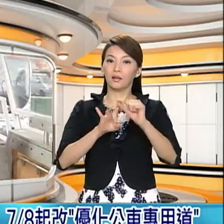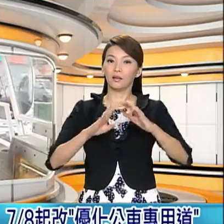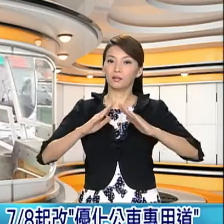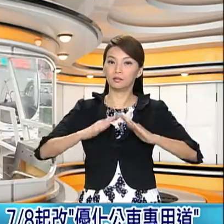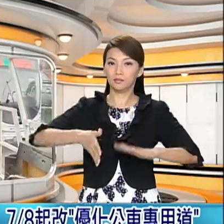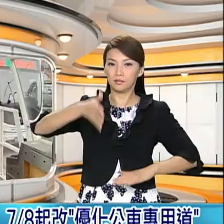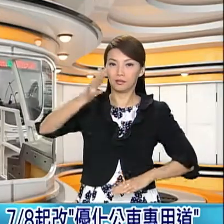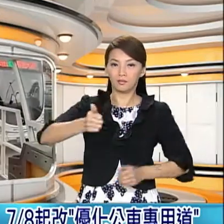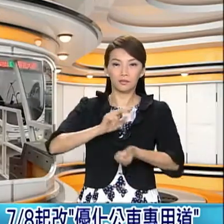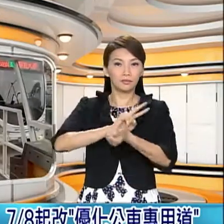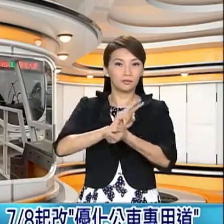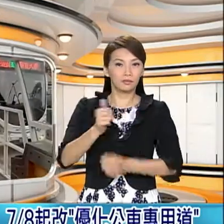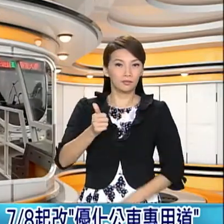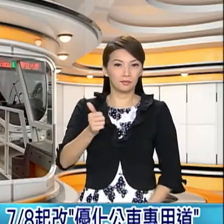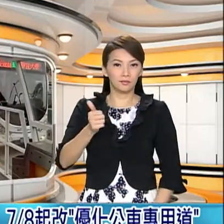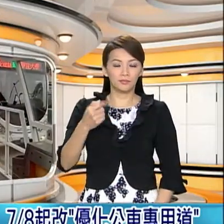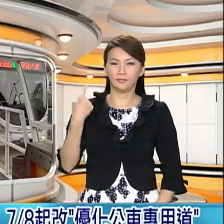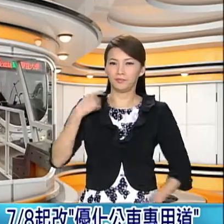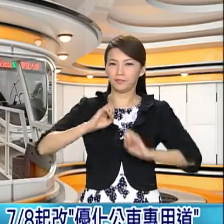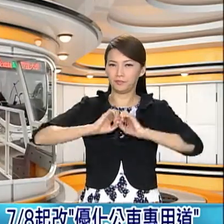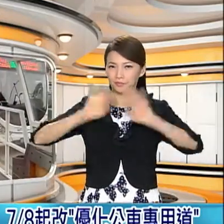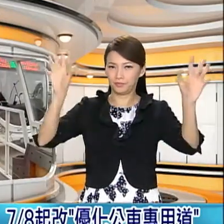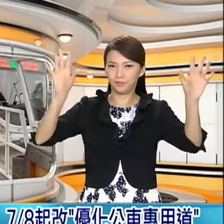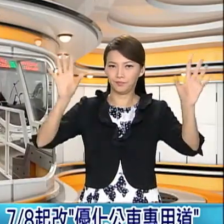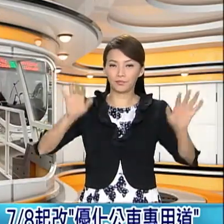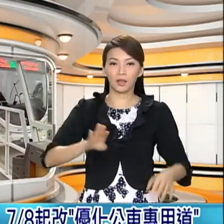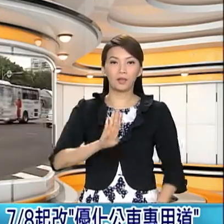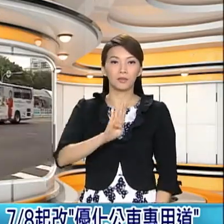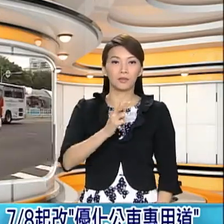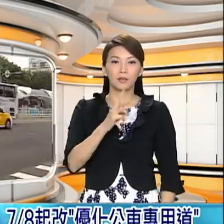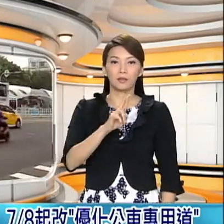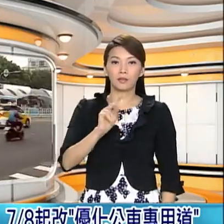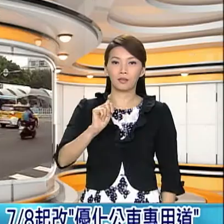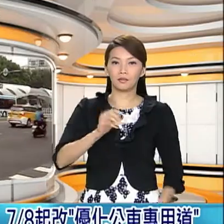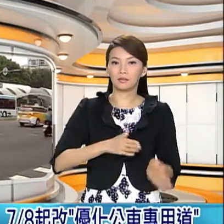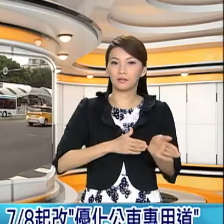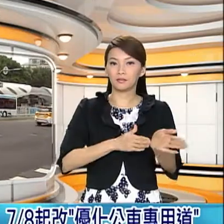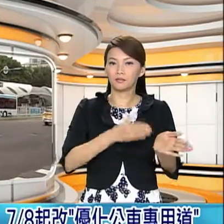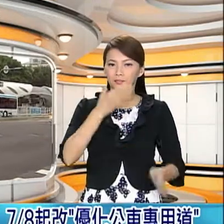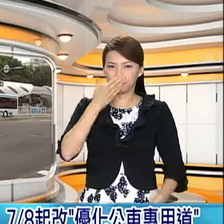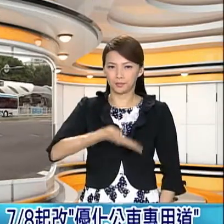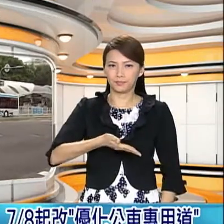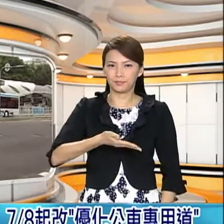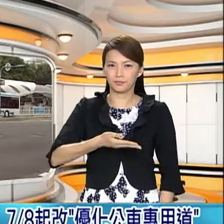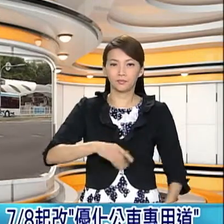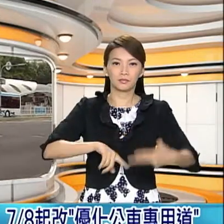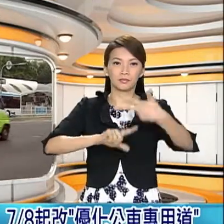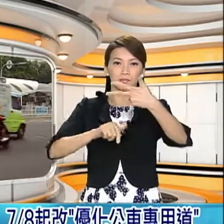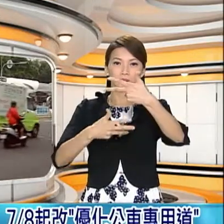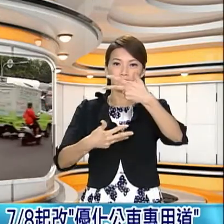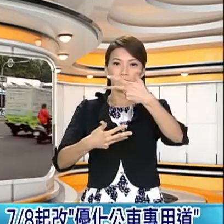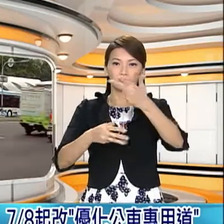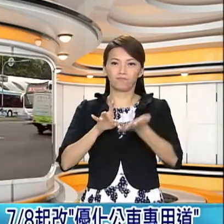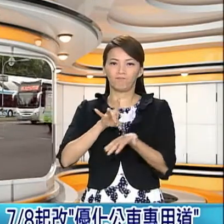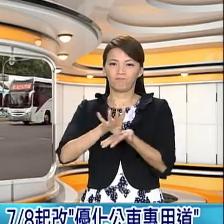台中市长林佳龙昨天宣布 BRT 失败，7月8号将要走入历